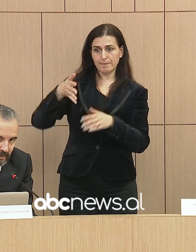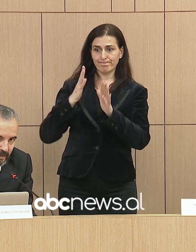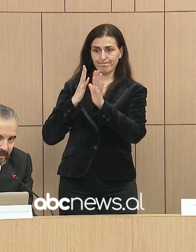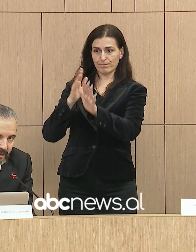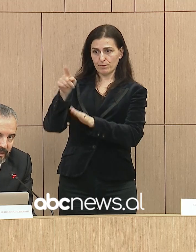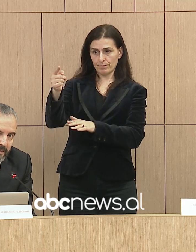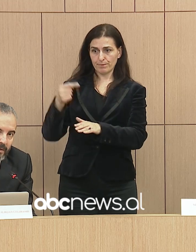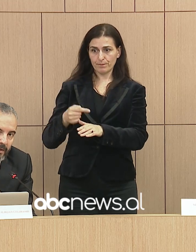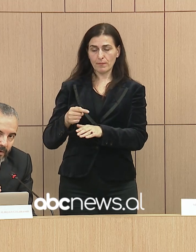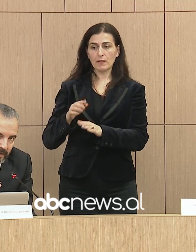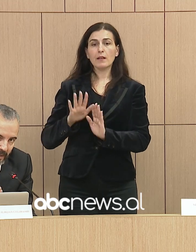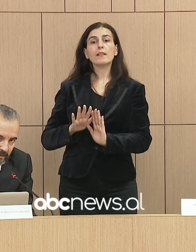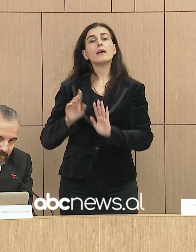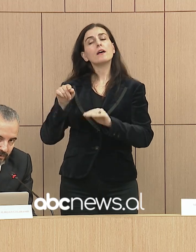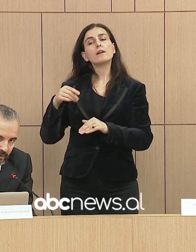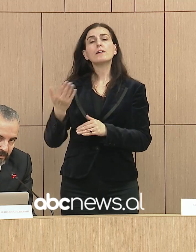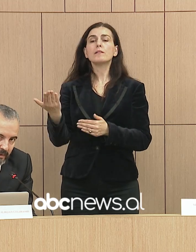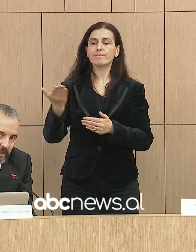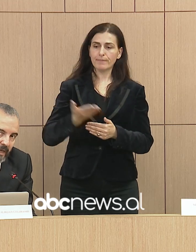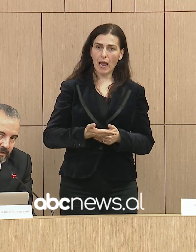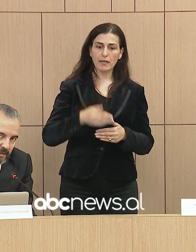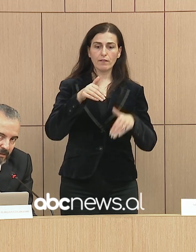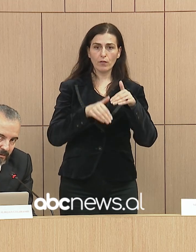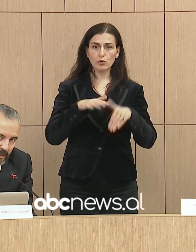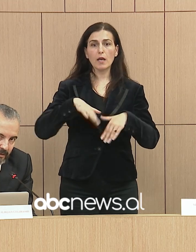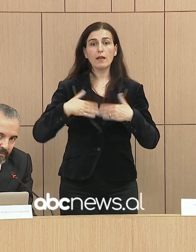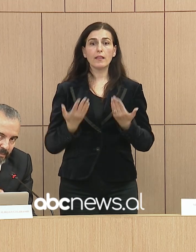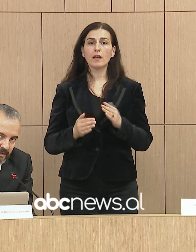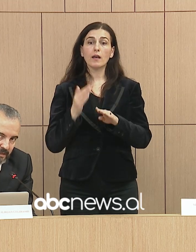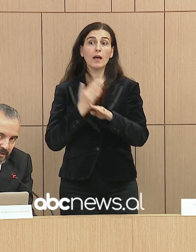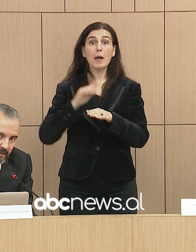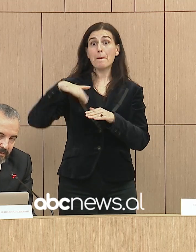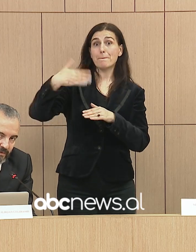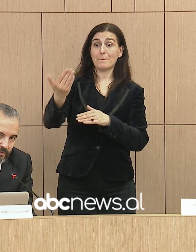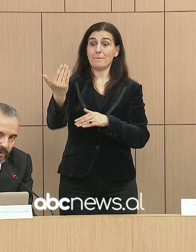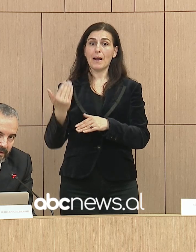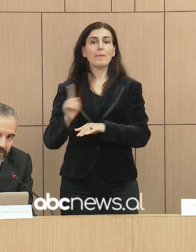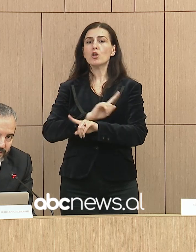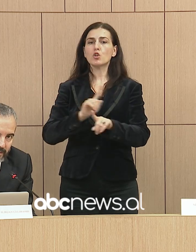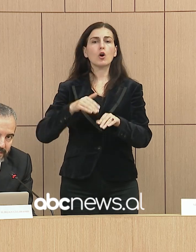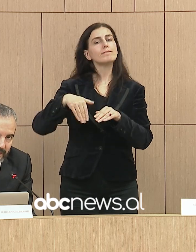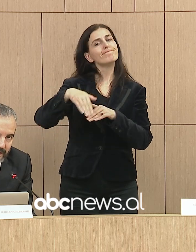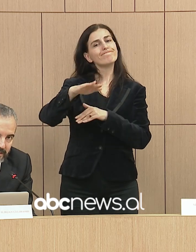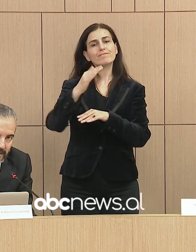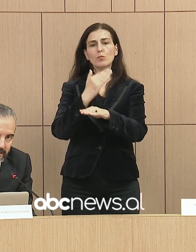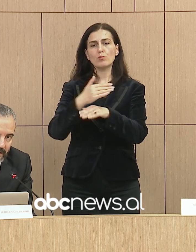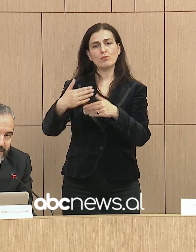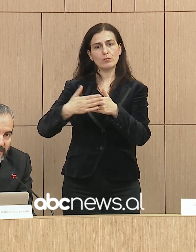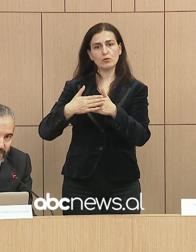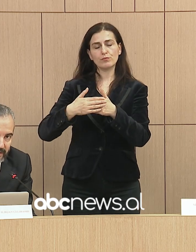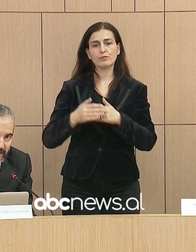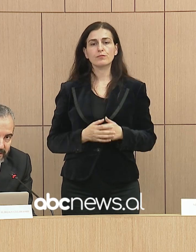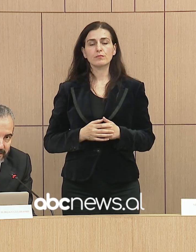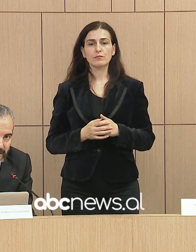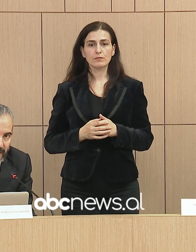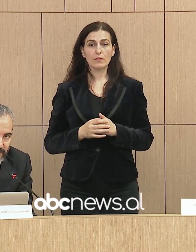do të shtyhet orari i votimit apo jo? Ta ndjekim Celibashin. Tjetër pasi të kenë përfunduar votimin ata të cilët kanë qenë